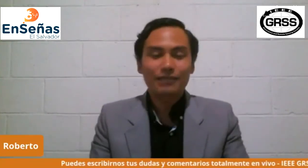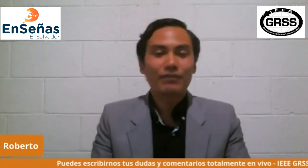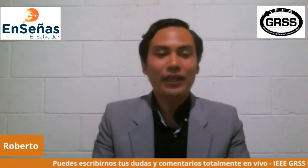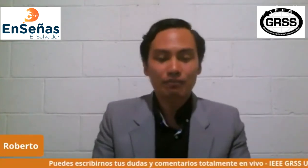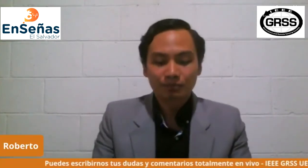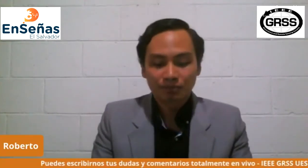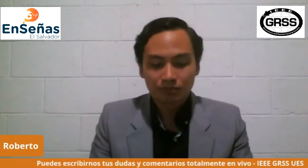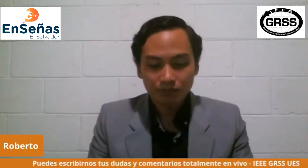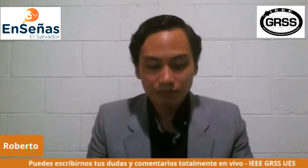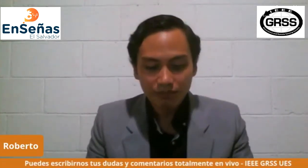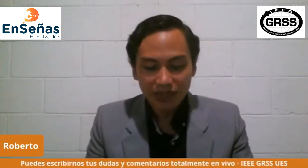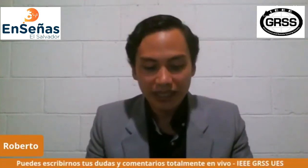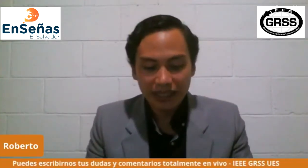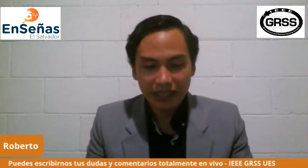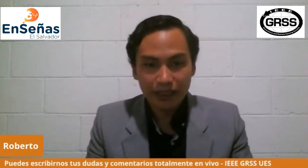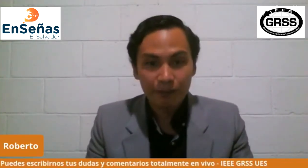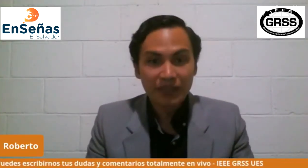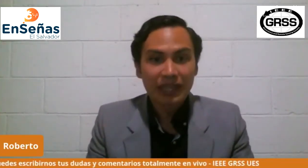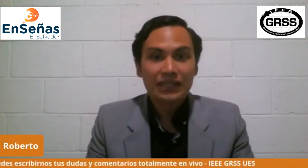paréntesis y